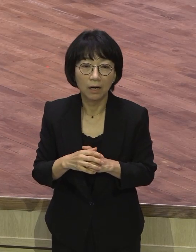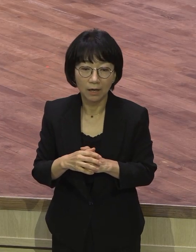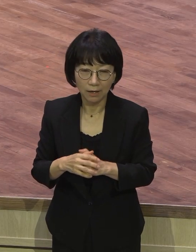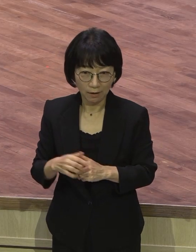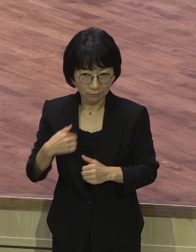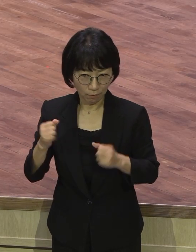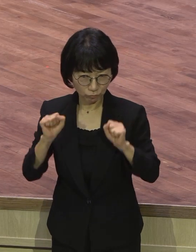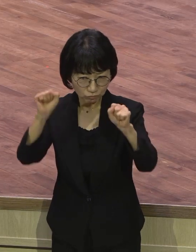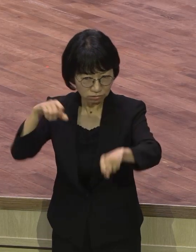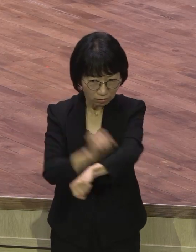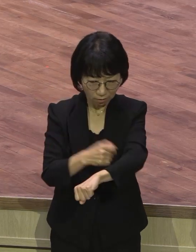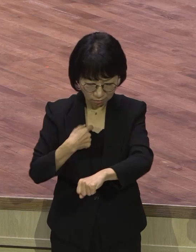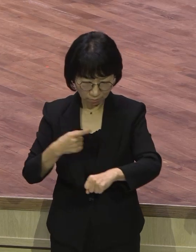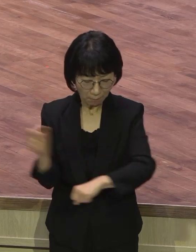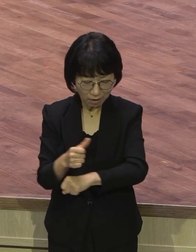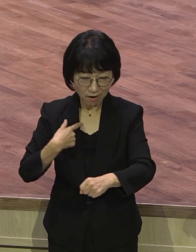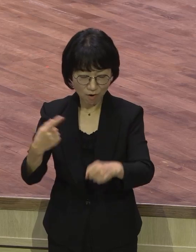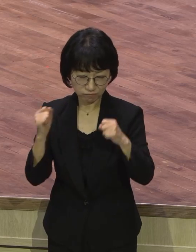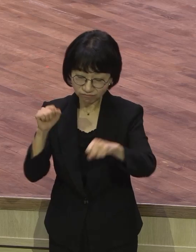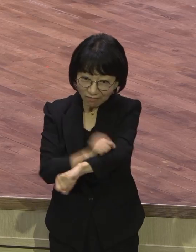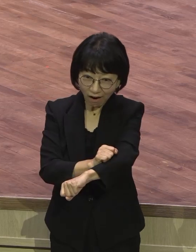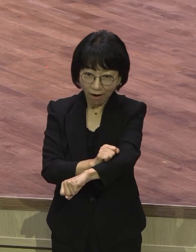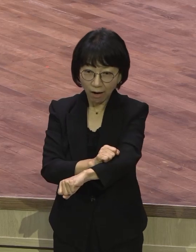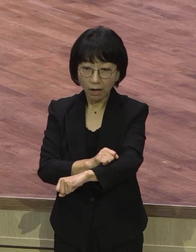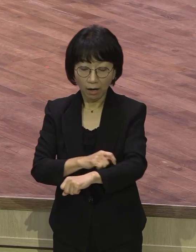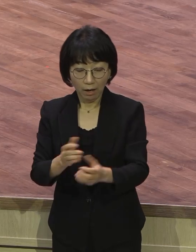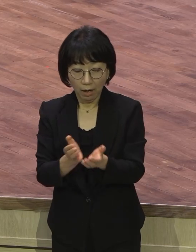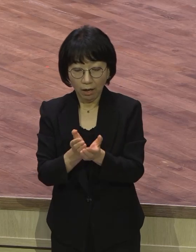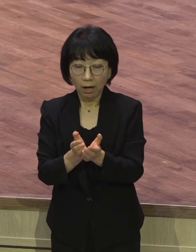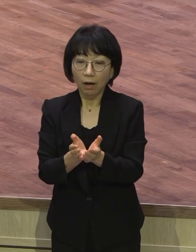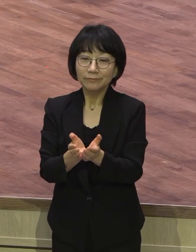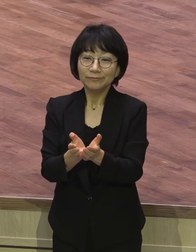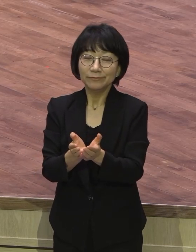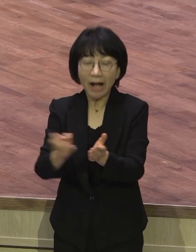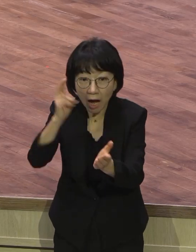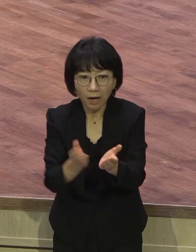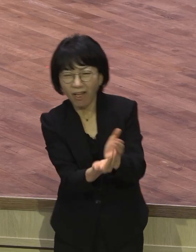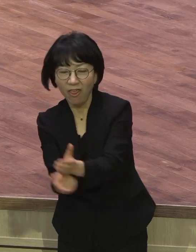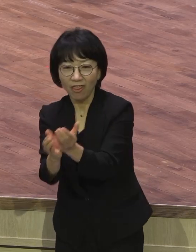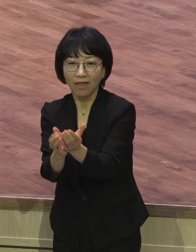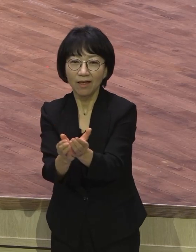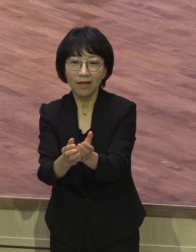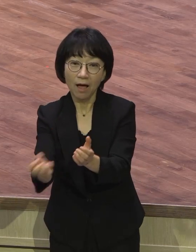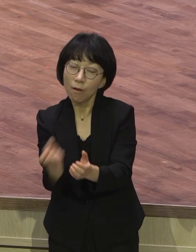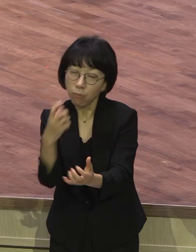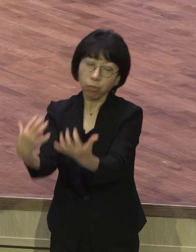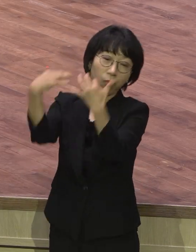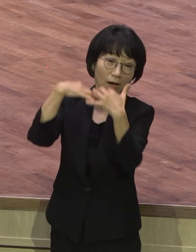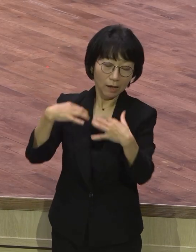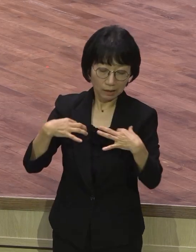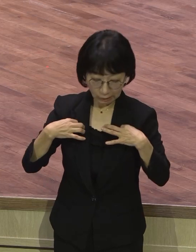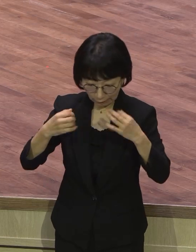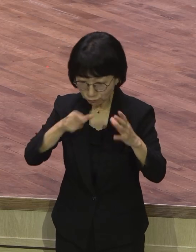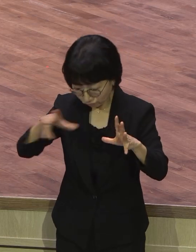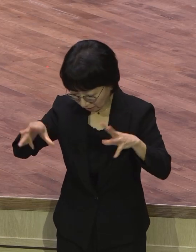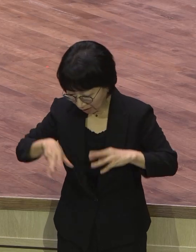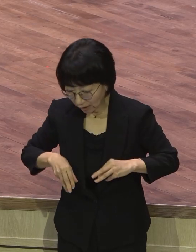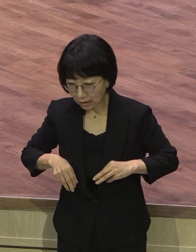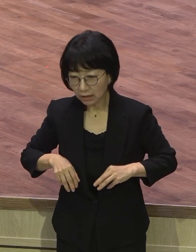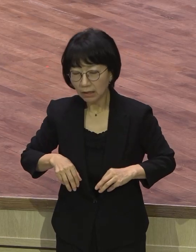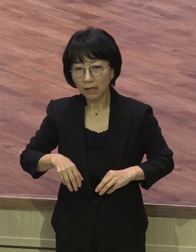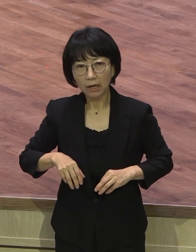빠릅니까? 그런데 확 다시 옷 다 이야 예수님 때 이때